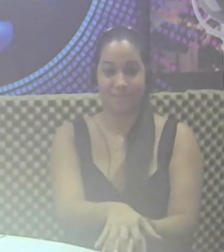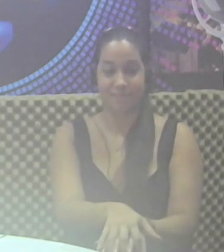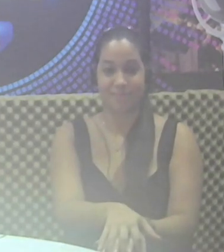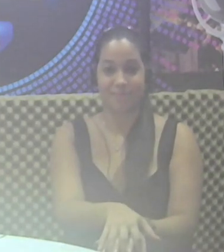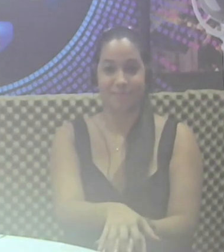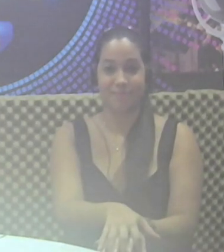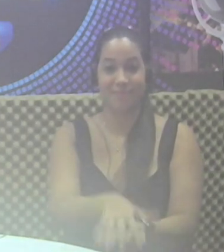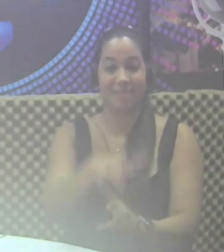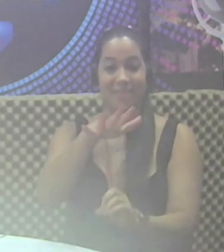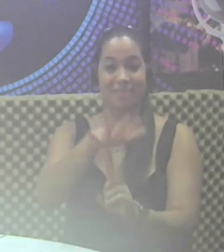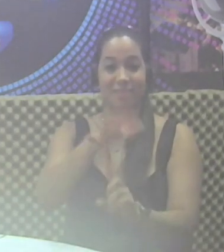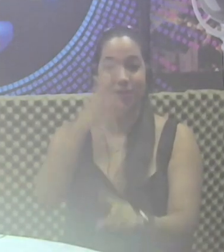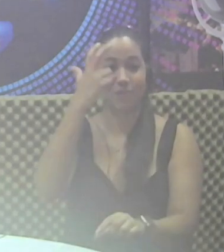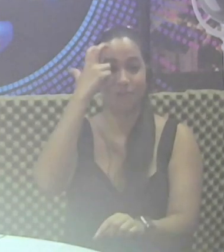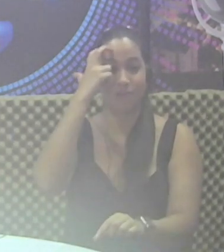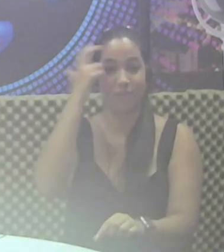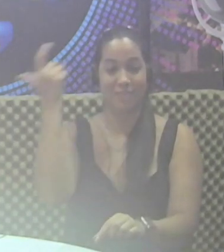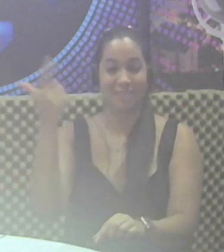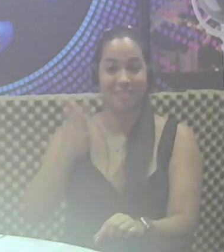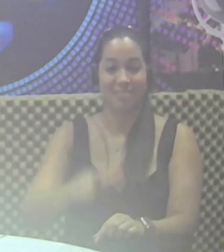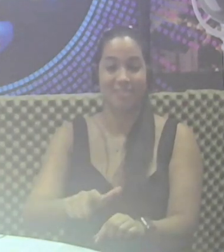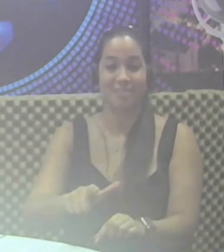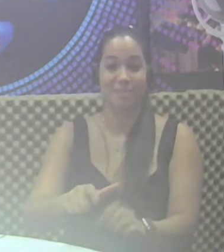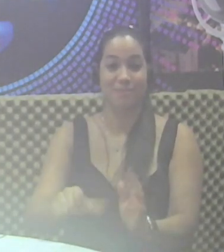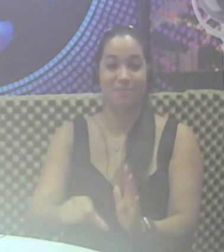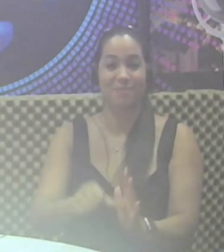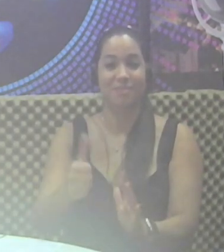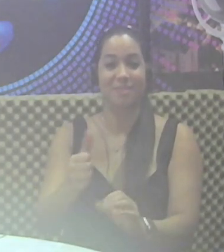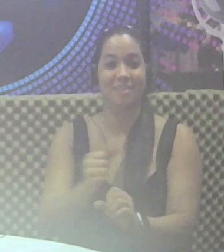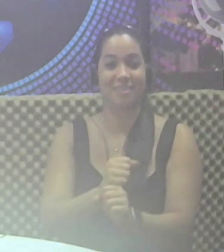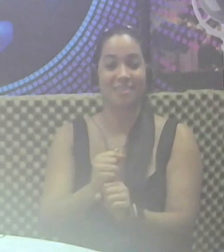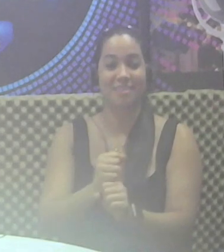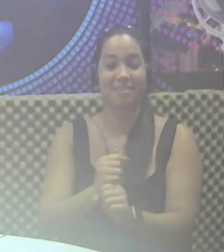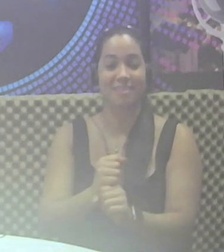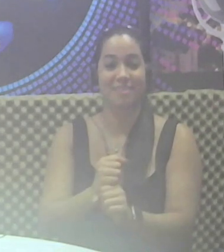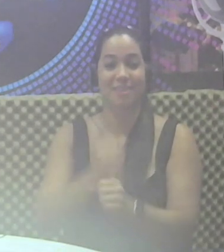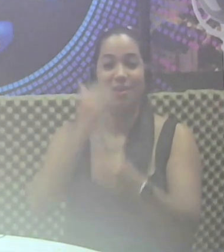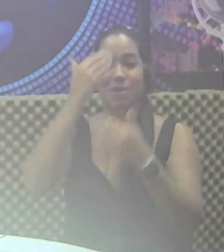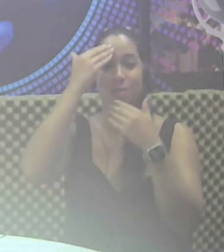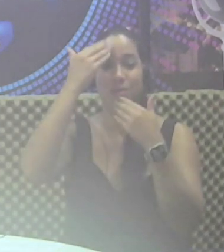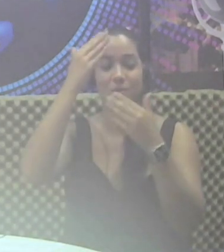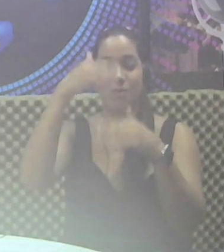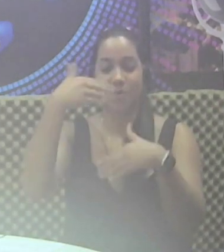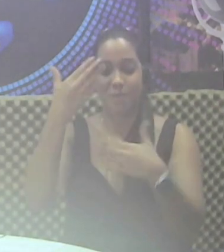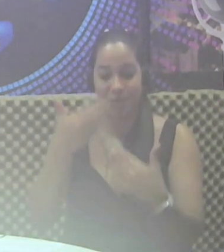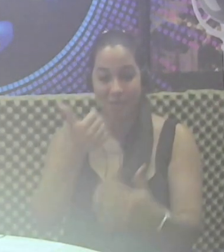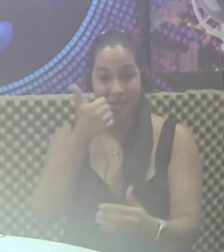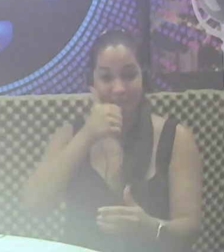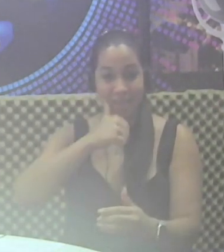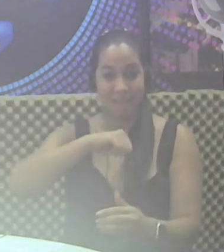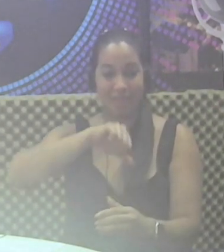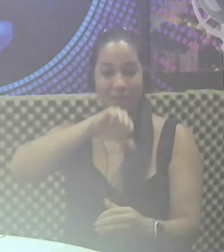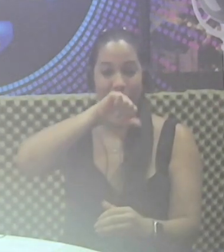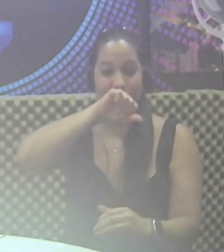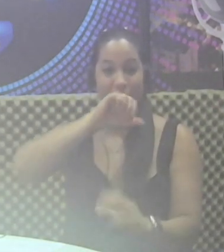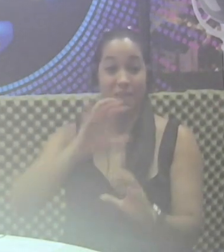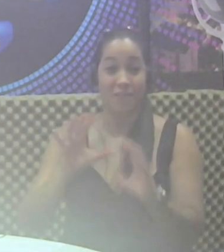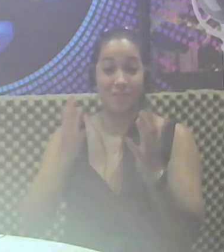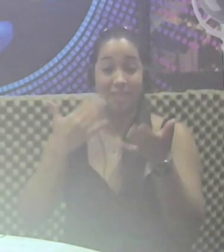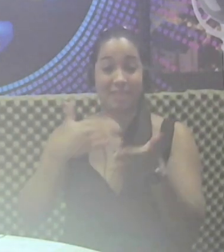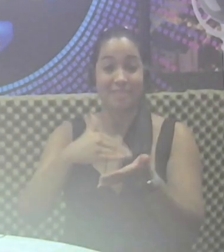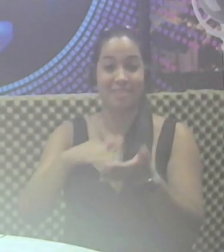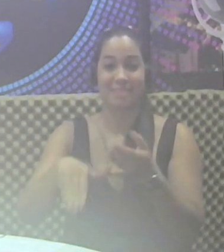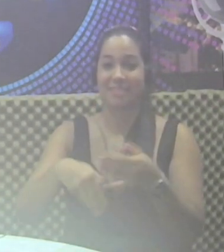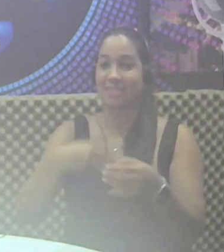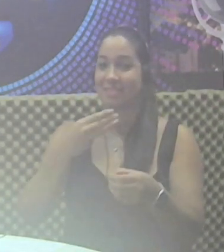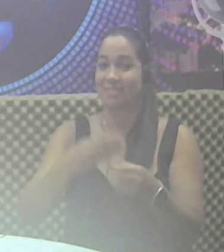A Feira da Cultura está de volta e na primeira edição do ano presta uma homenagem para as mães. O evento, promovido por meio da Secretaria